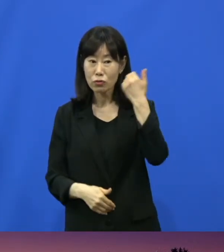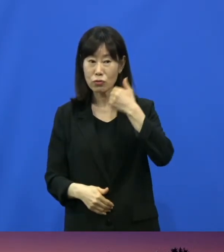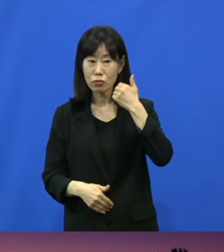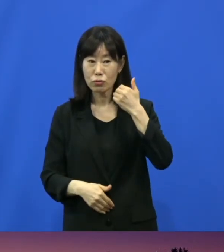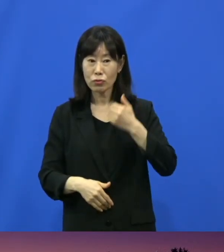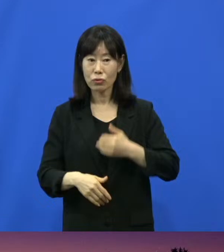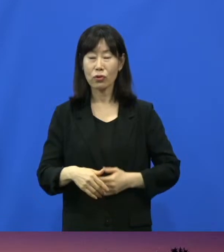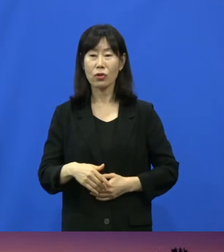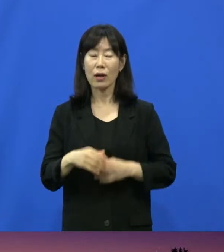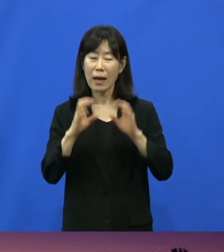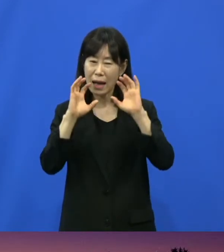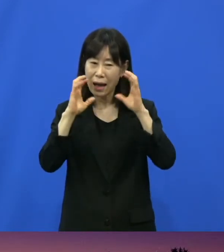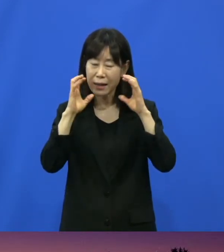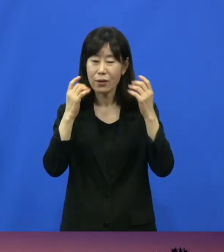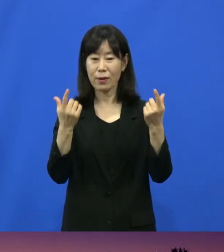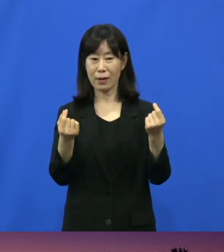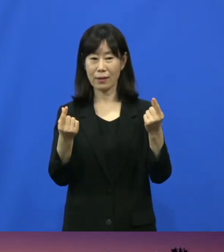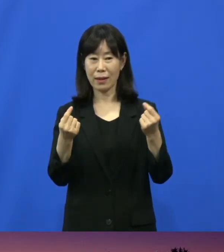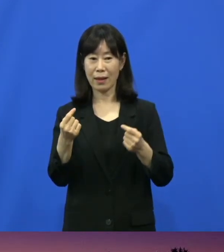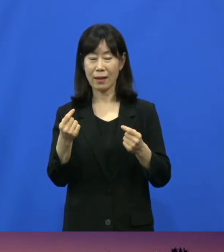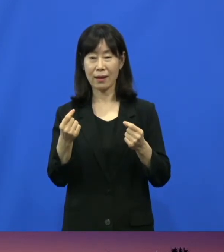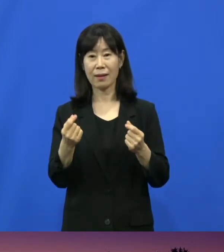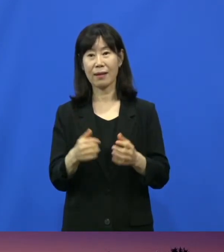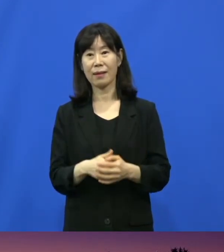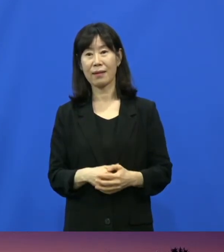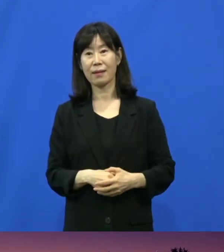안겨있는 아이는, 그죠?